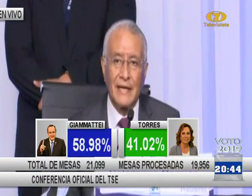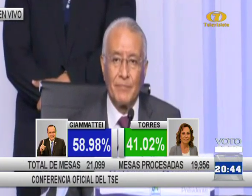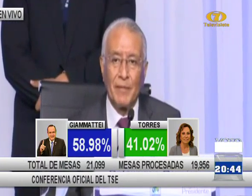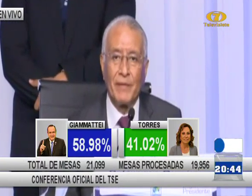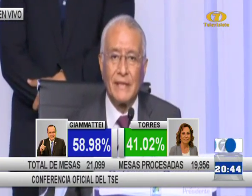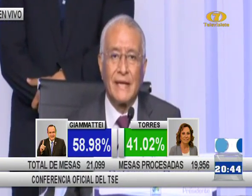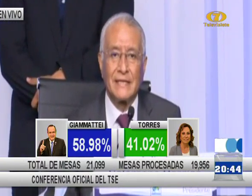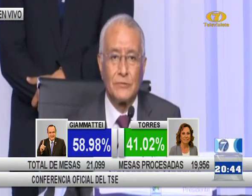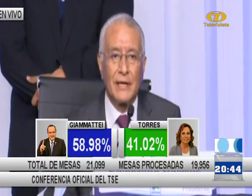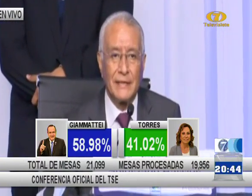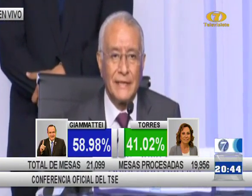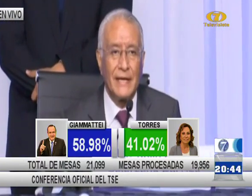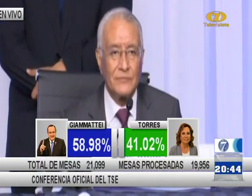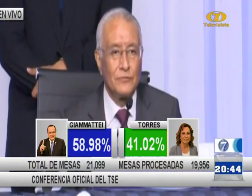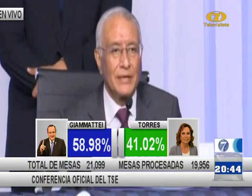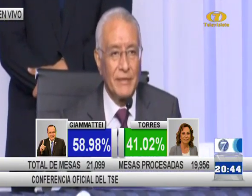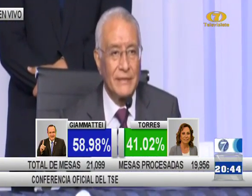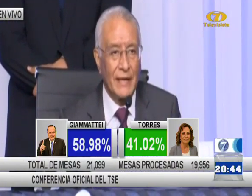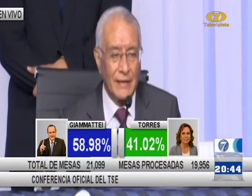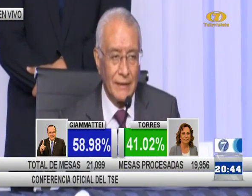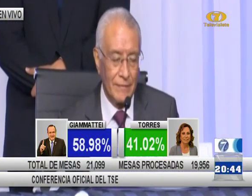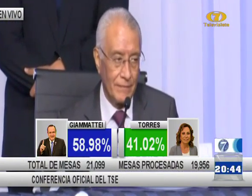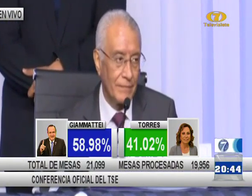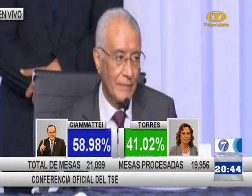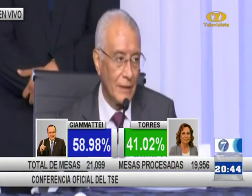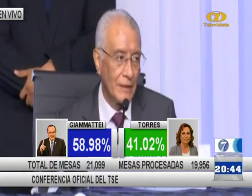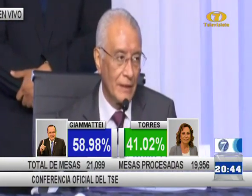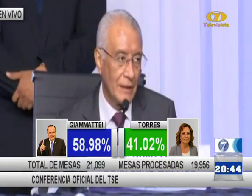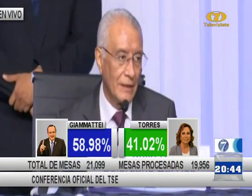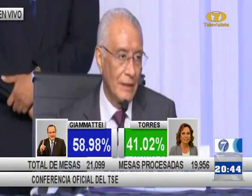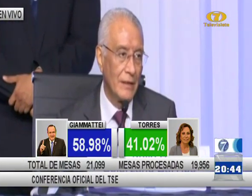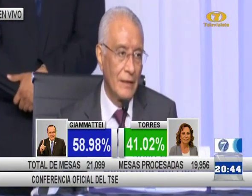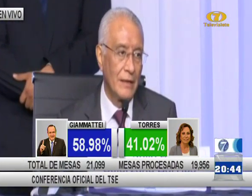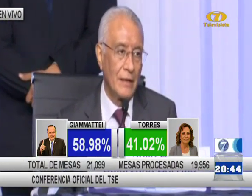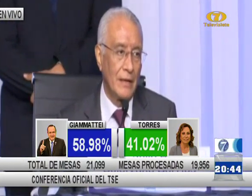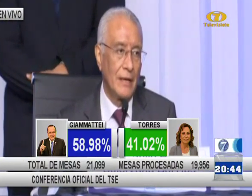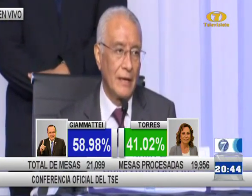Realmente el papel de la ciudadanía es fundamental